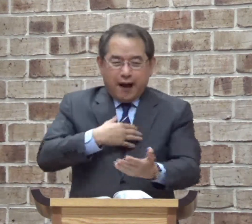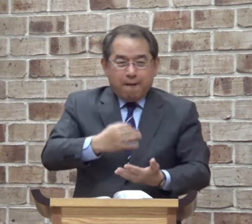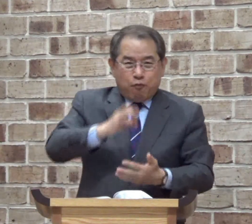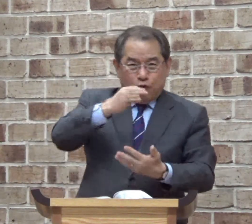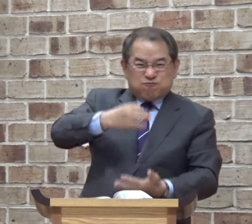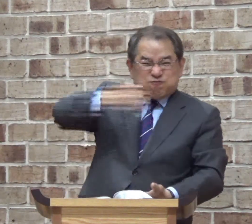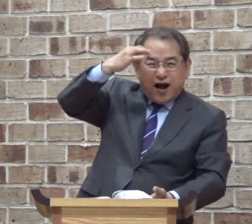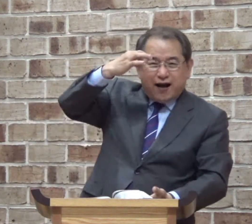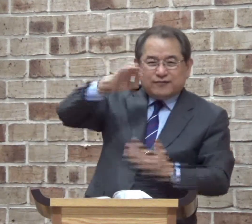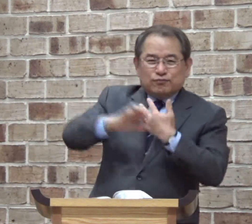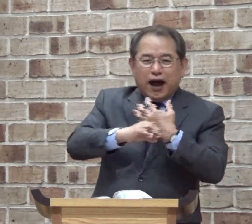교만해지기 쉽습니다.